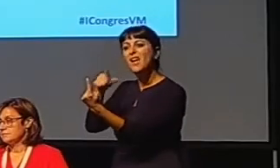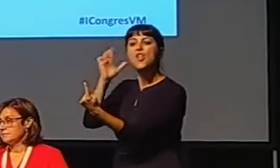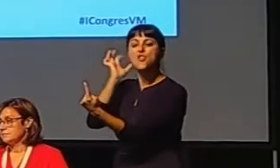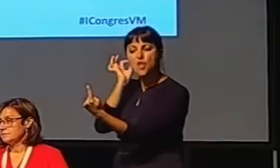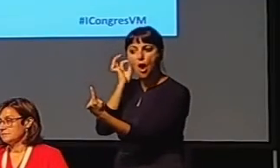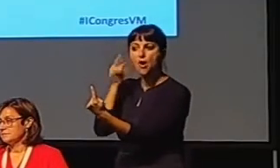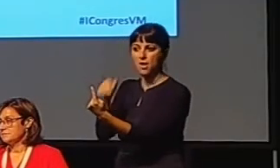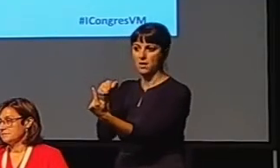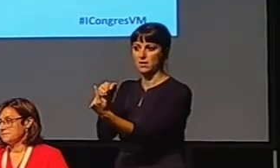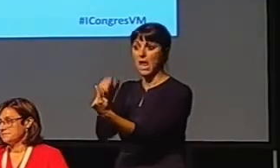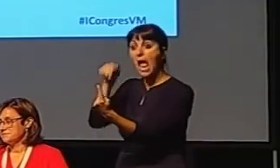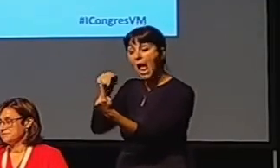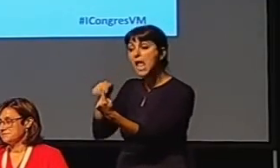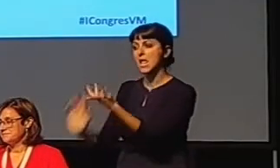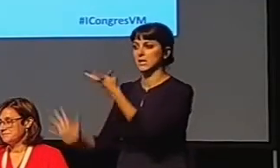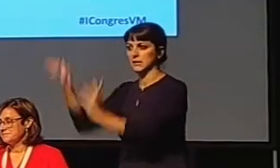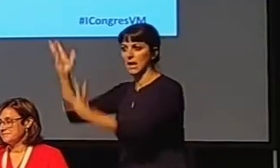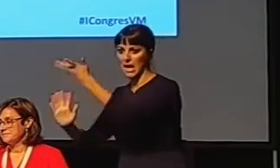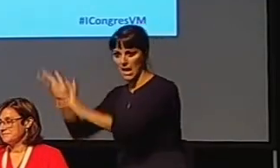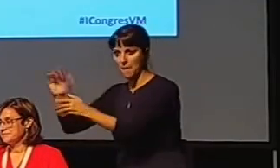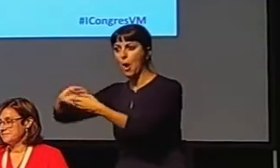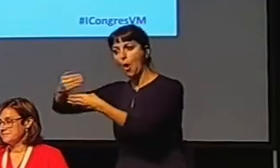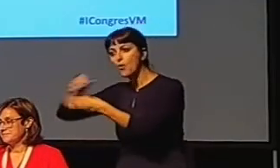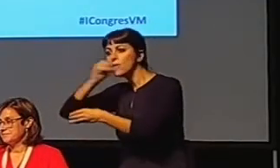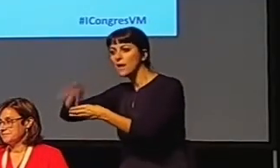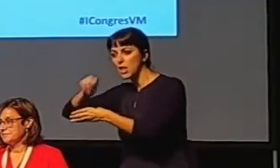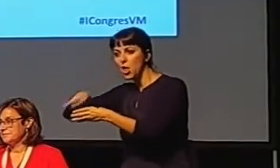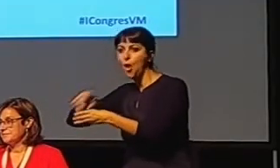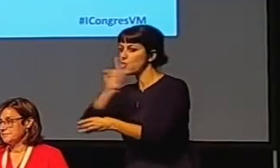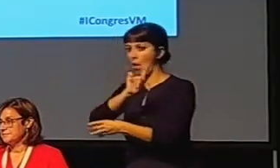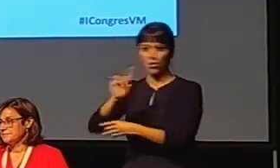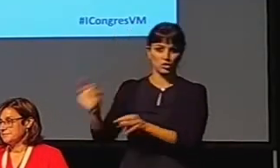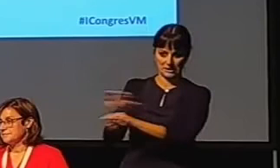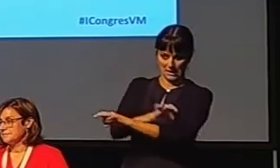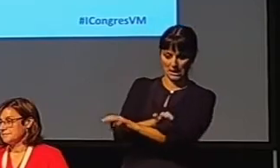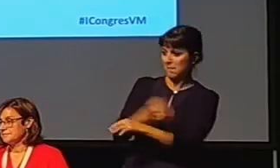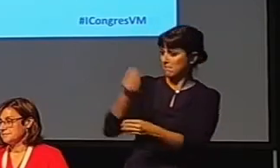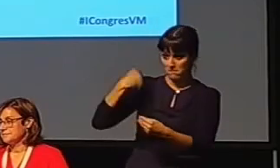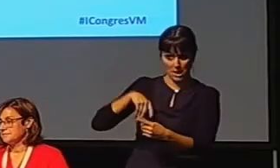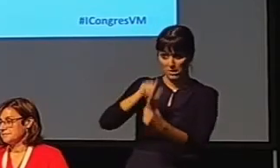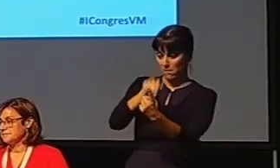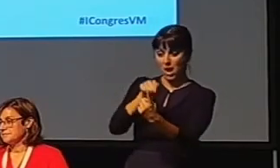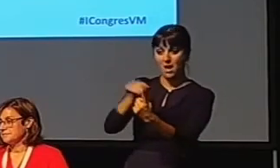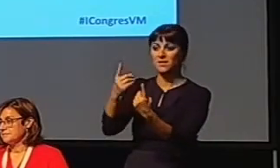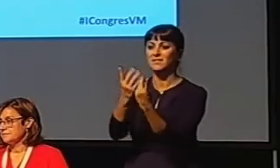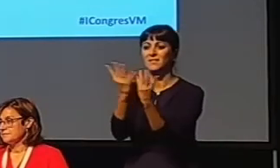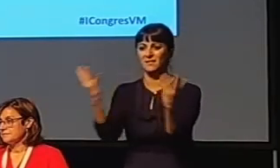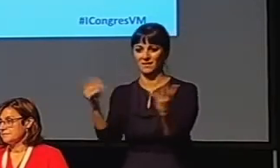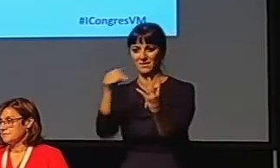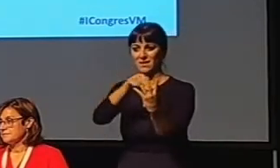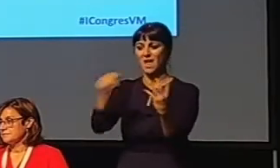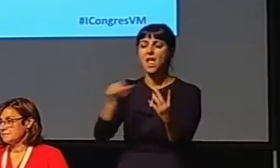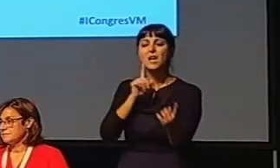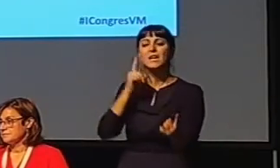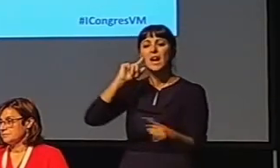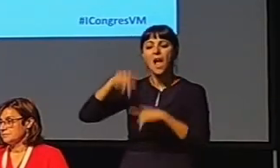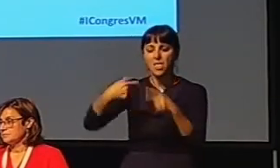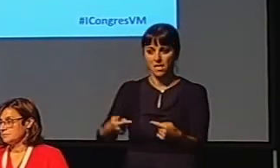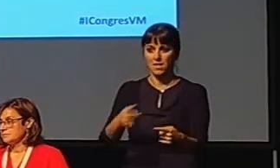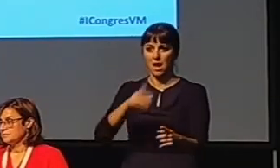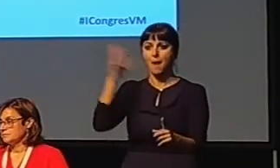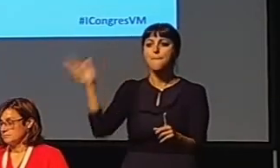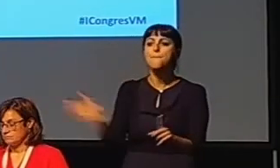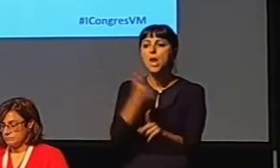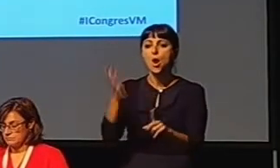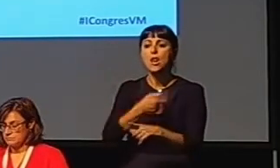cremen els contenidors i les que no cremen els contenidors, sí? Les mateixes que s'estan exposant constantment a